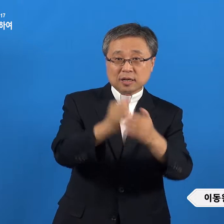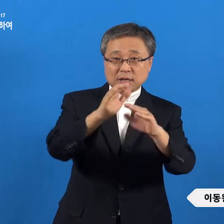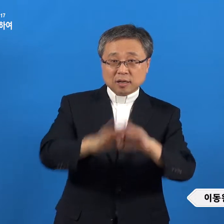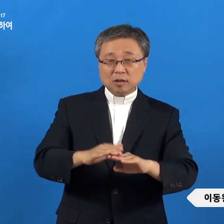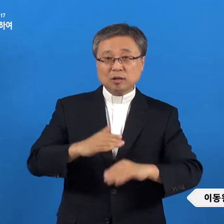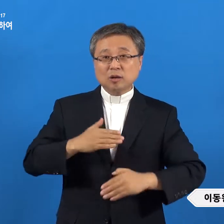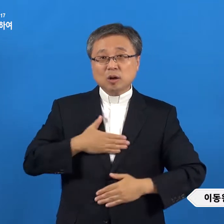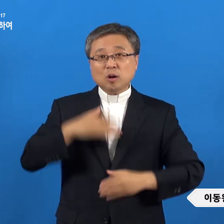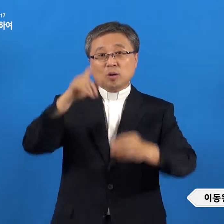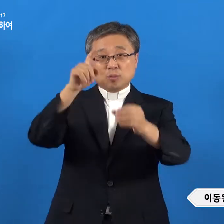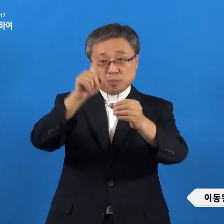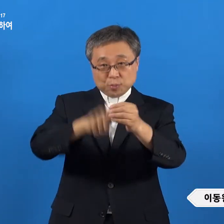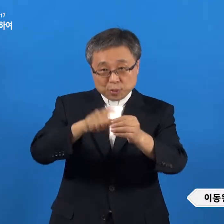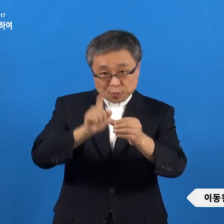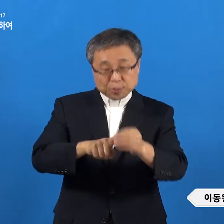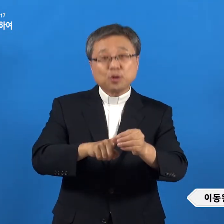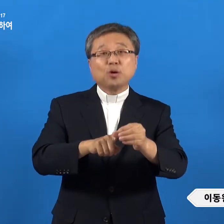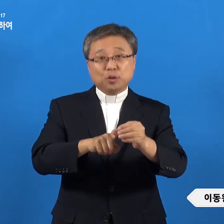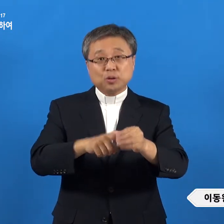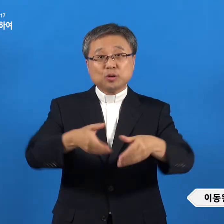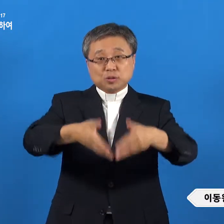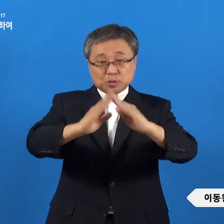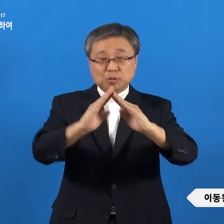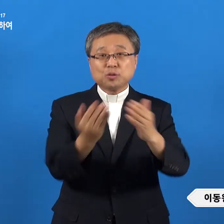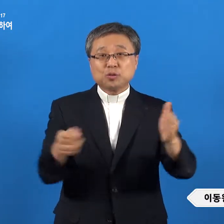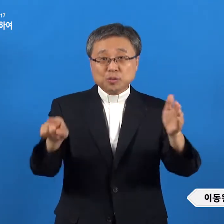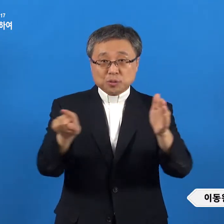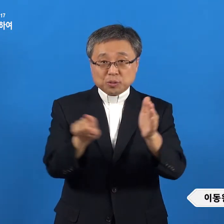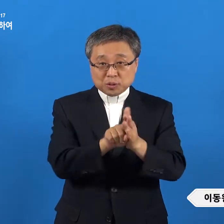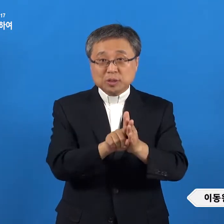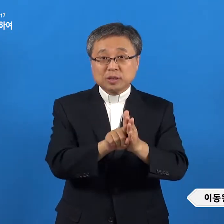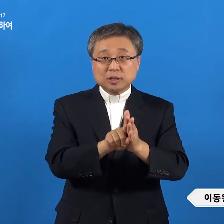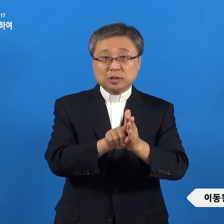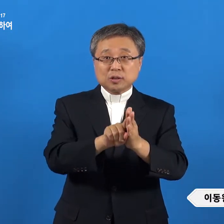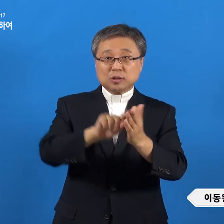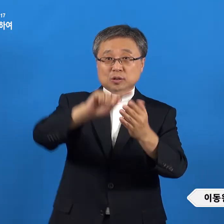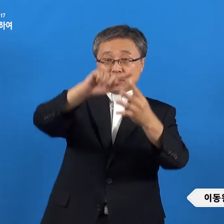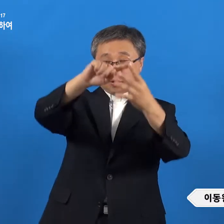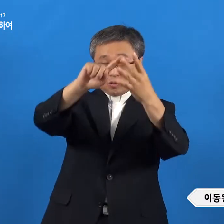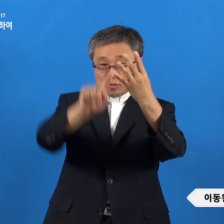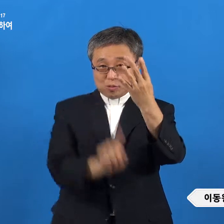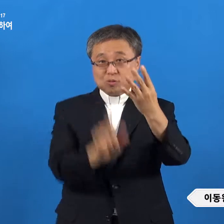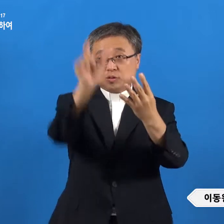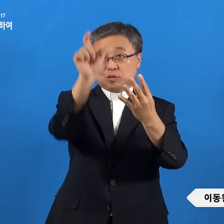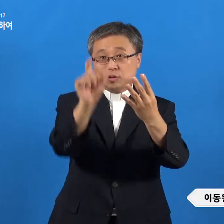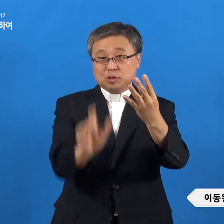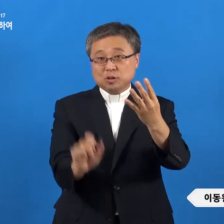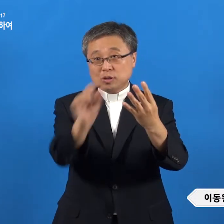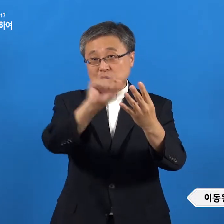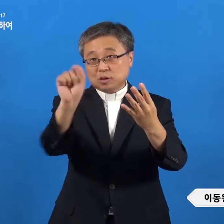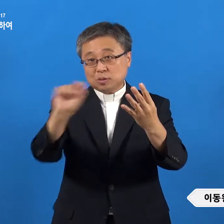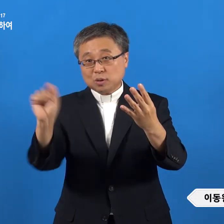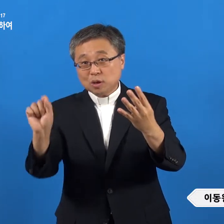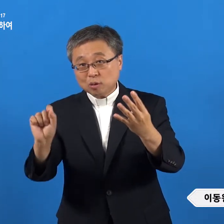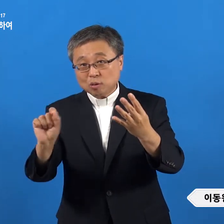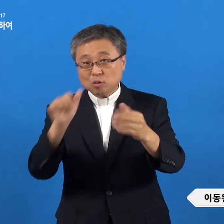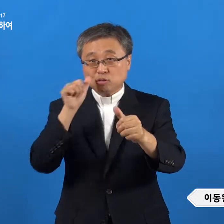위해서 필요한 리스트를 기록해보라고 충고합니다. 그리고 그는 무엇보다 마지막